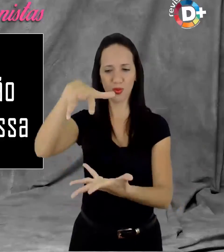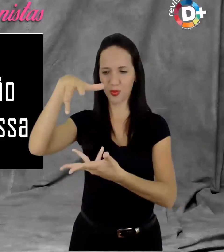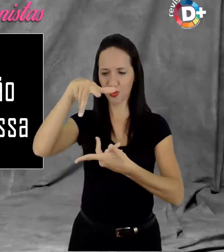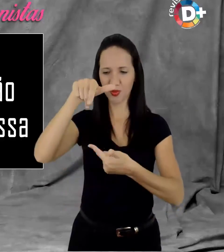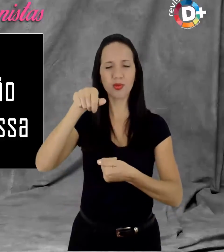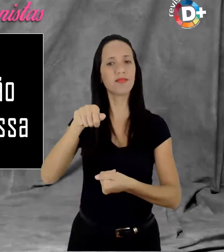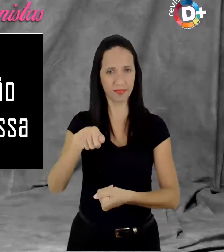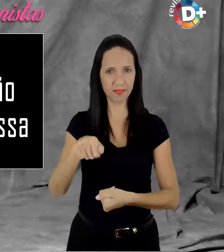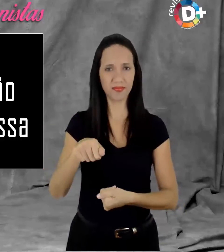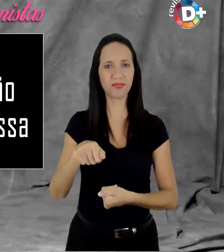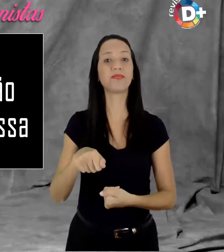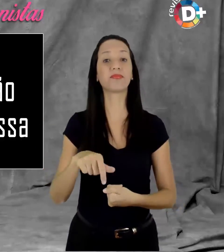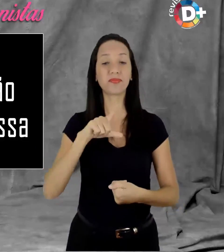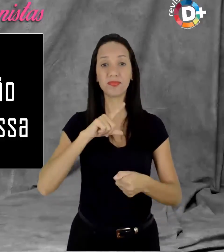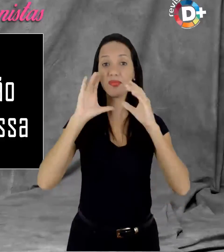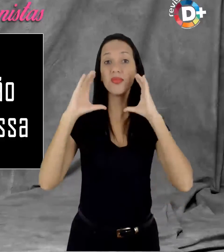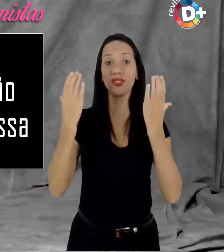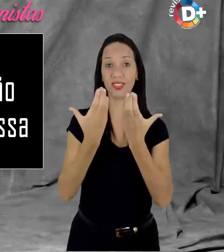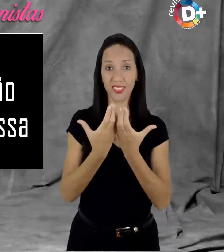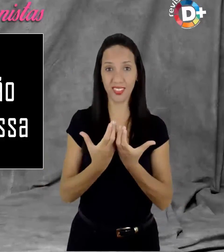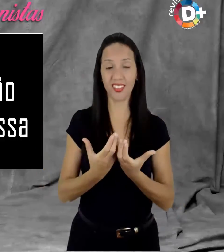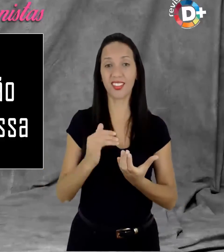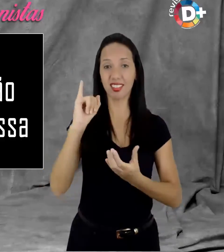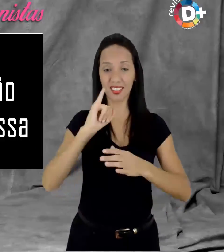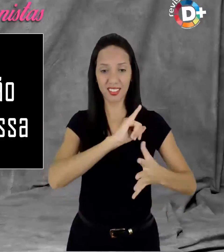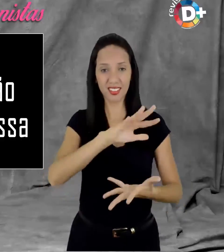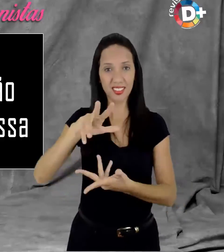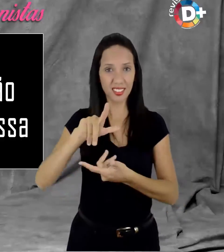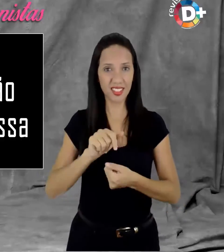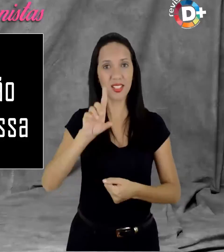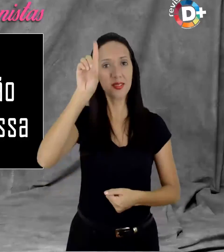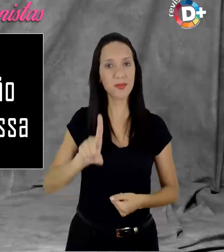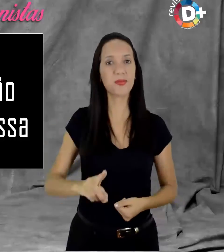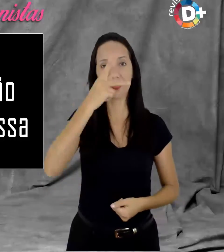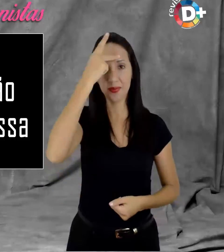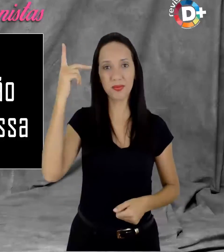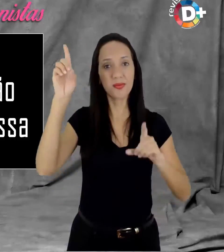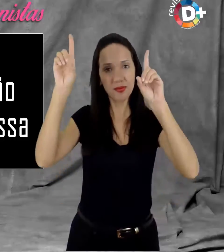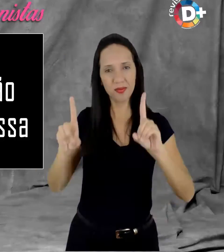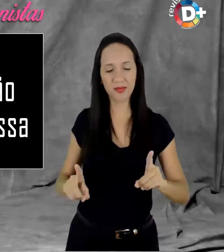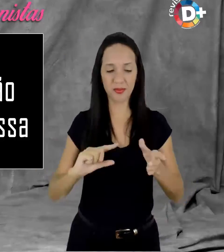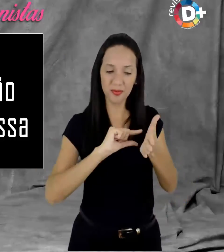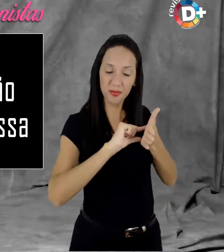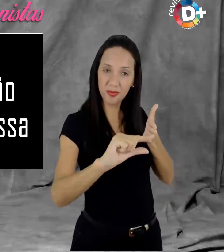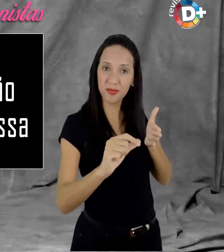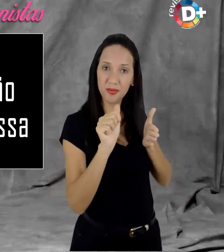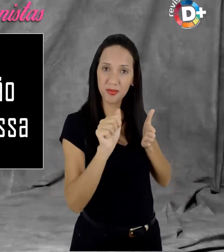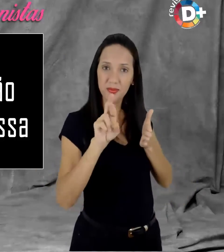nossa sociedade, mas em todo o mundo. A Convenção Internacional sobre os Direitos das Pessoas com